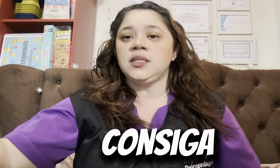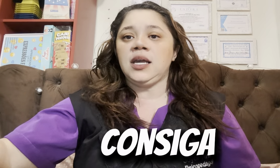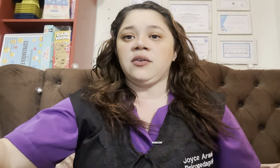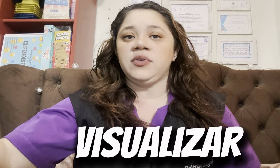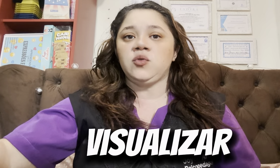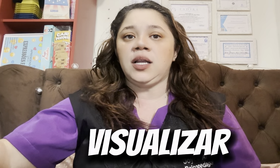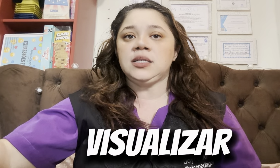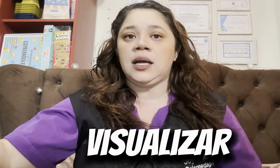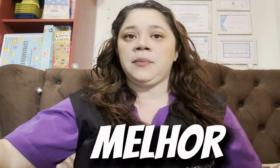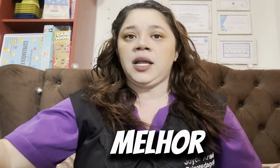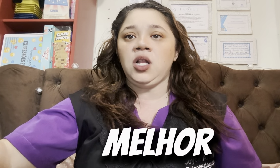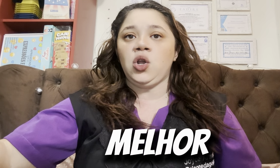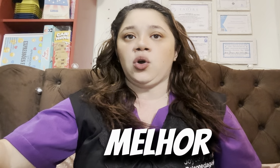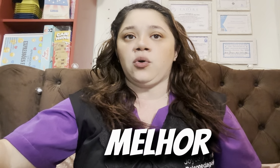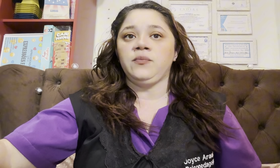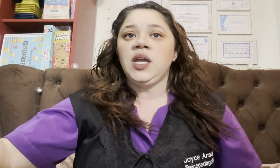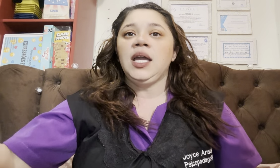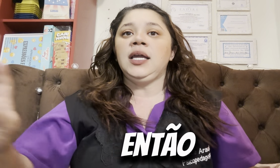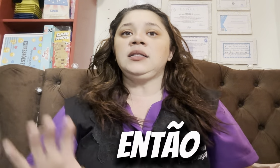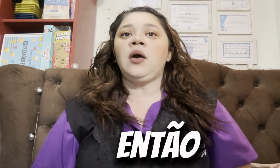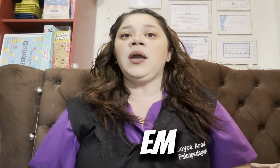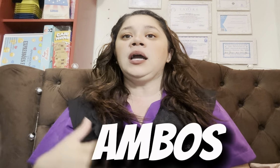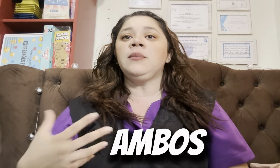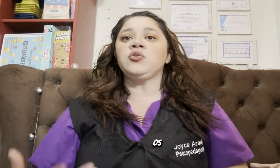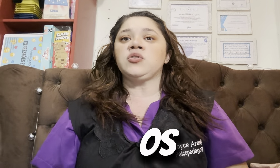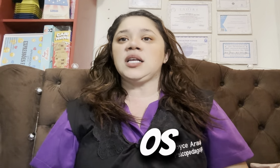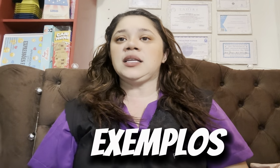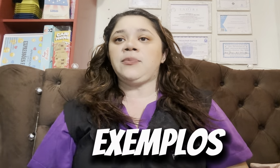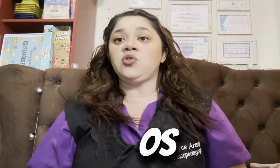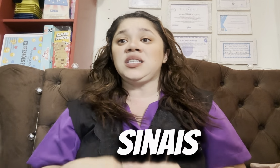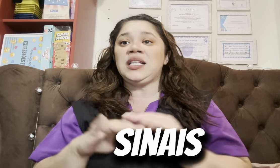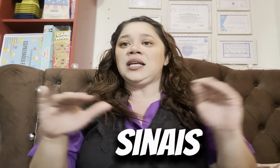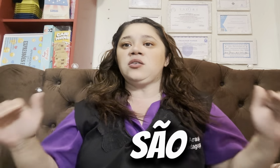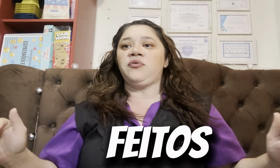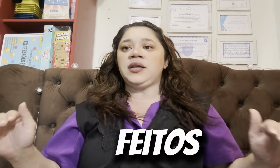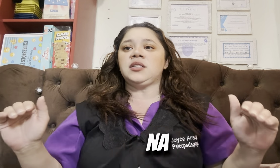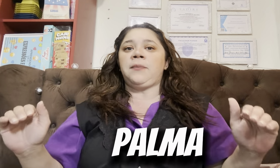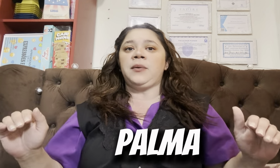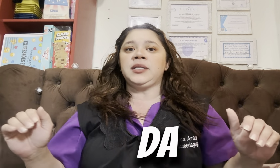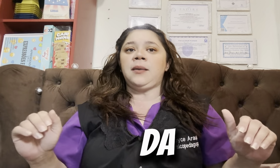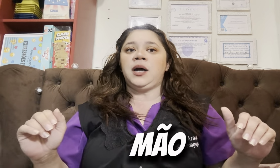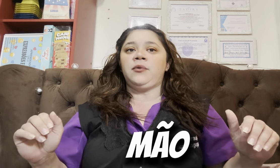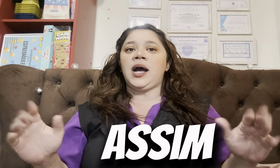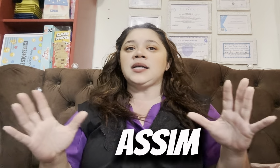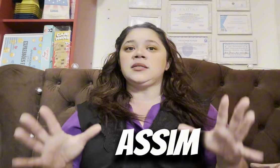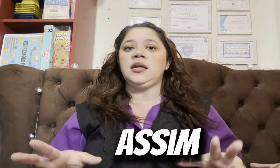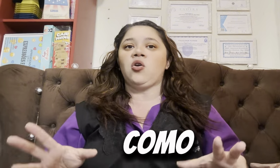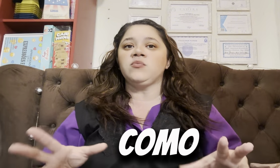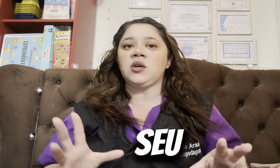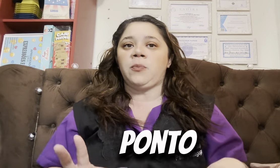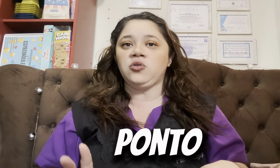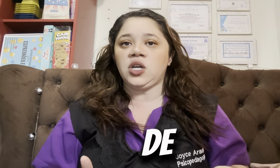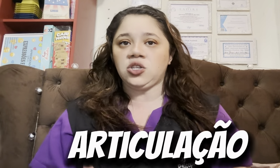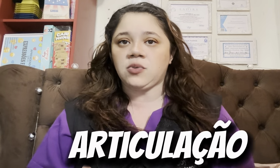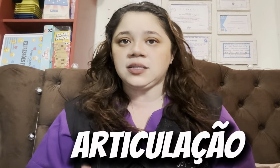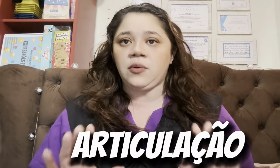consiga visualizar melhor. Então, em ambos os exemplos, os sinais são feitos na palma da mão, assim como seu ponto de articulação é a